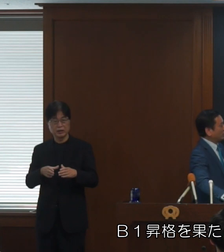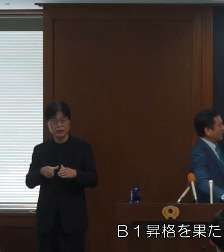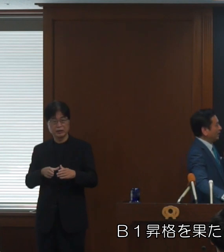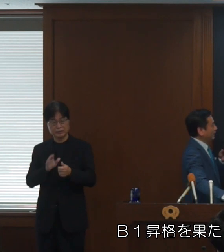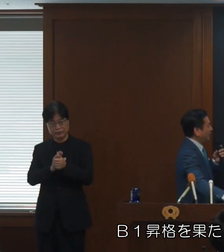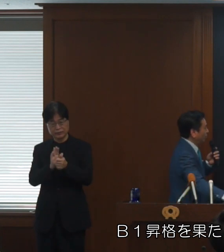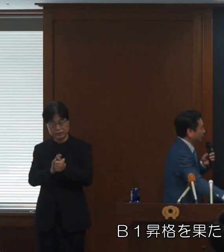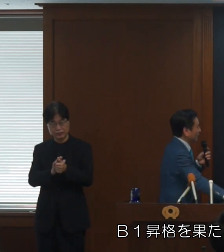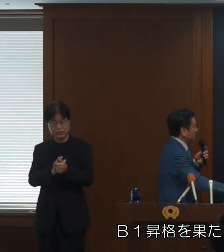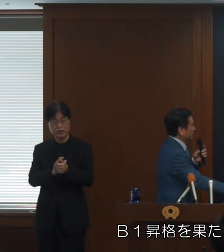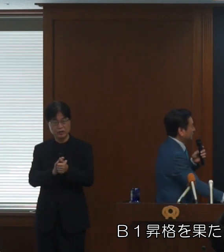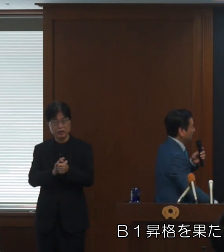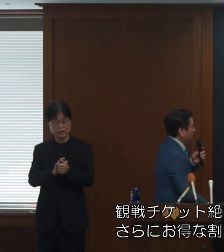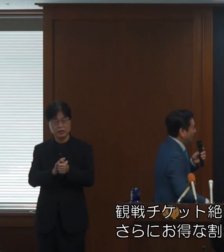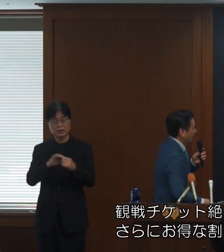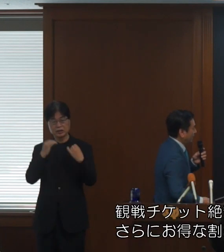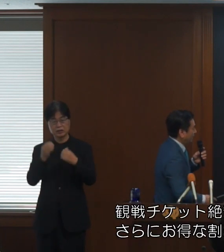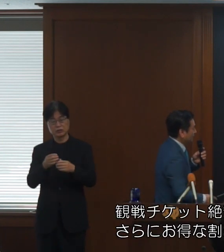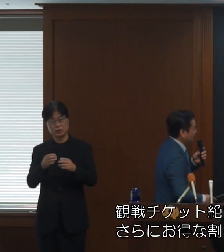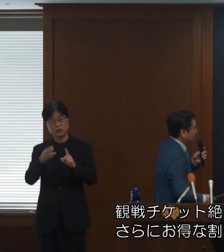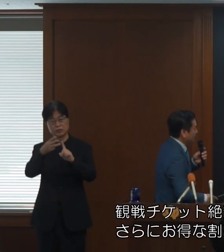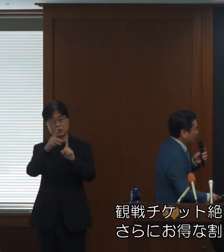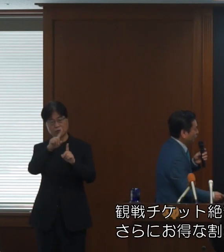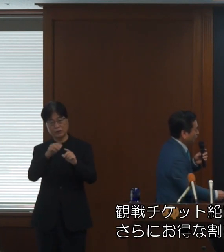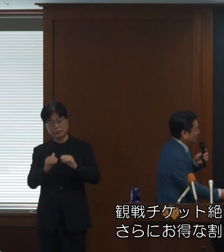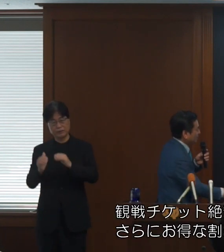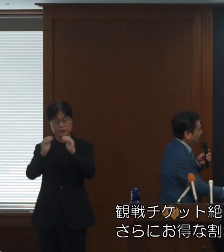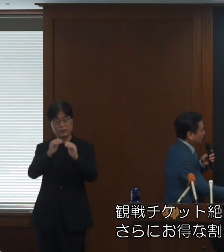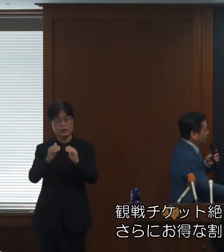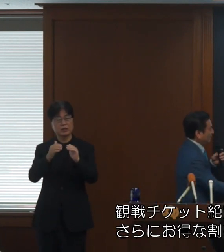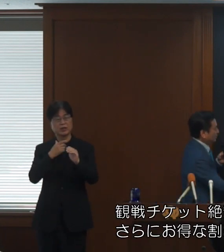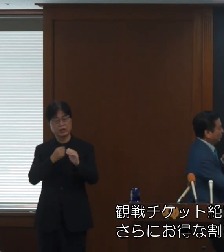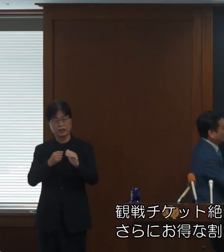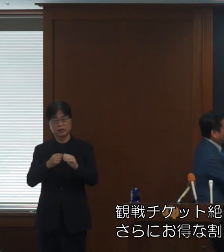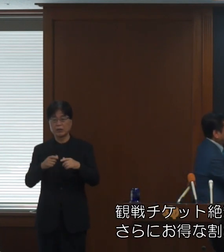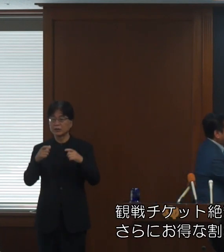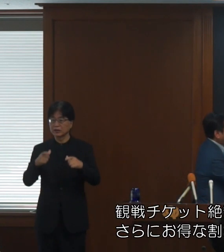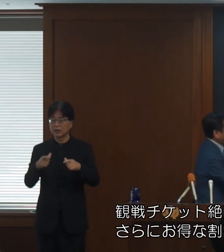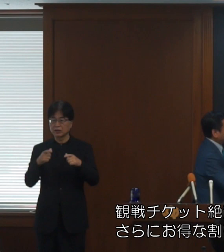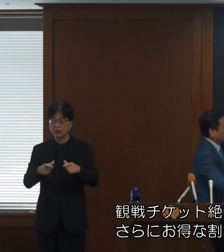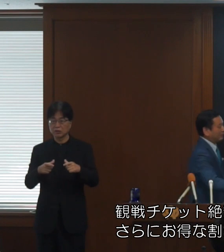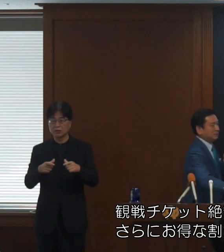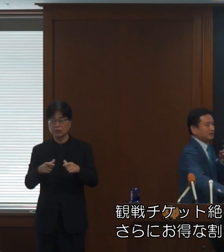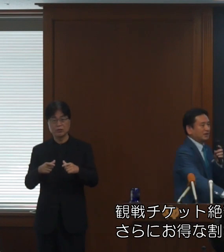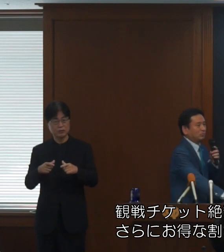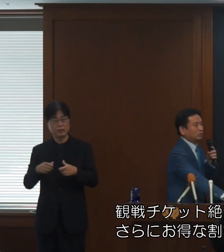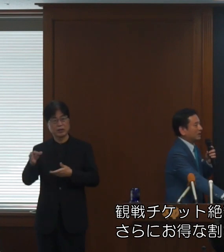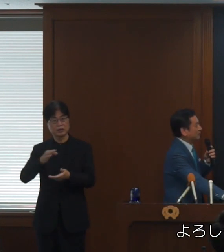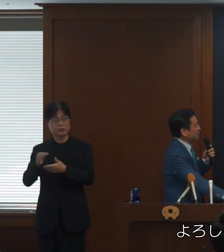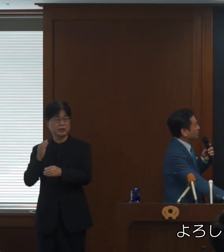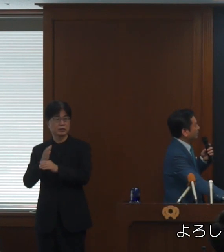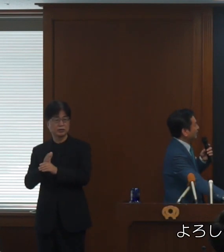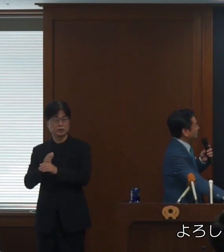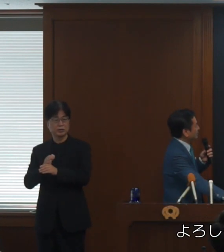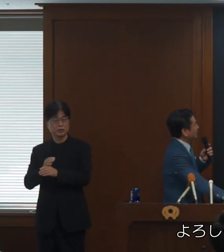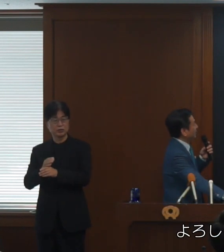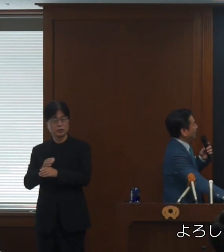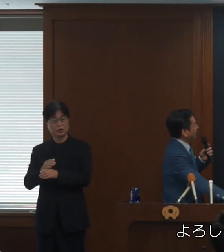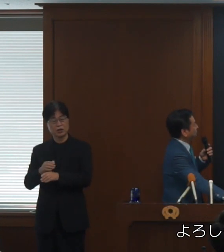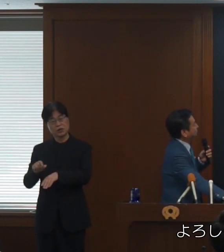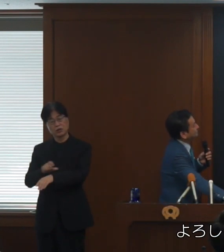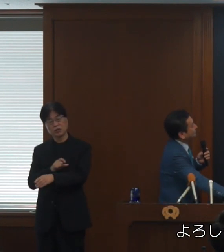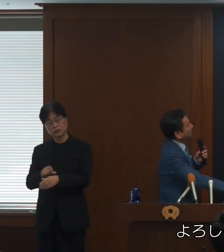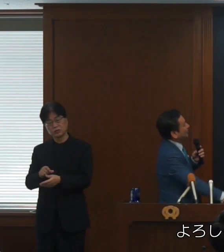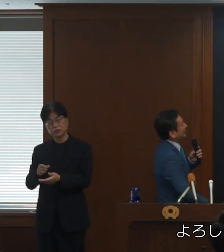を果たしたいと考えております感染チケット絶賛発売中さらにお得な割引チケットもございますよろしくお願いします